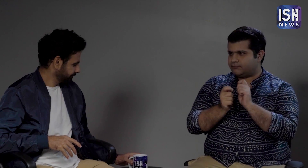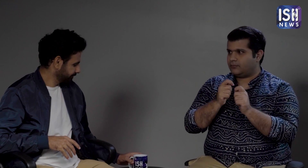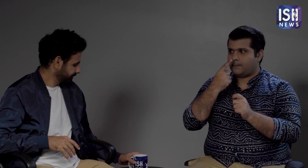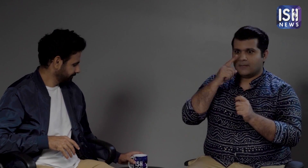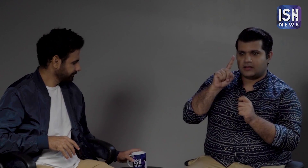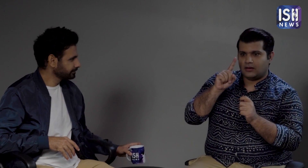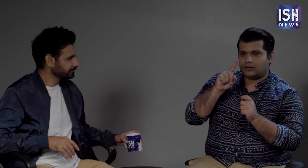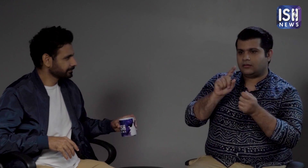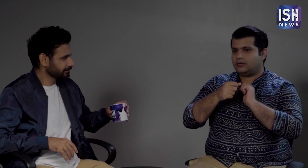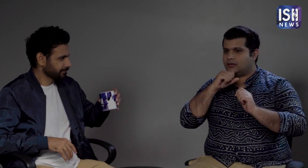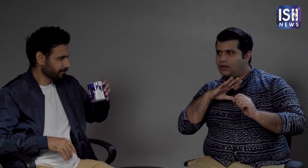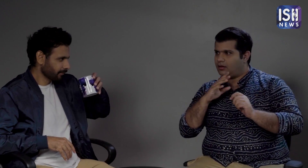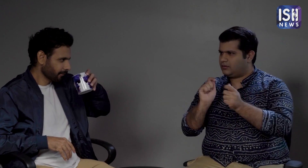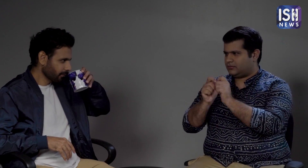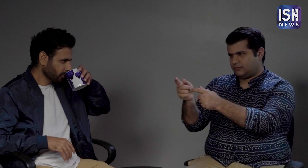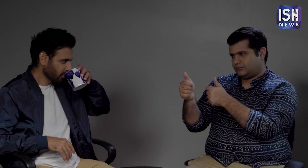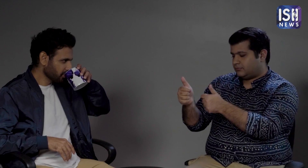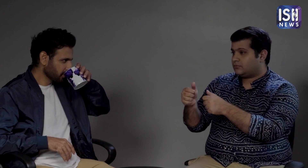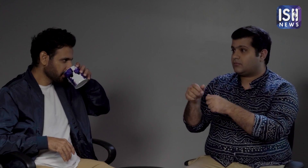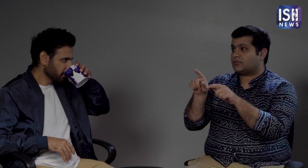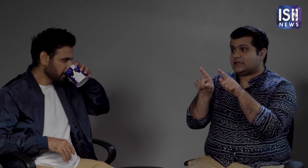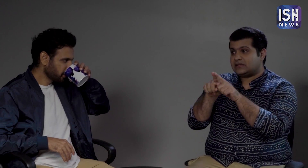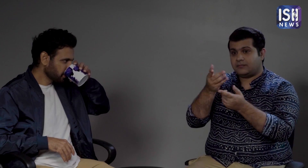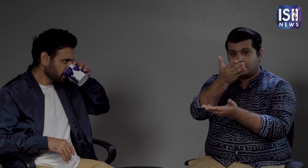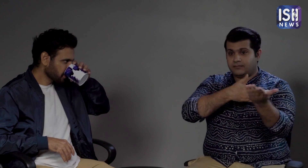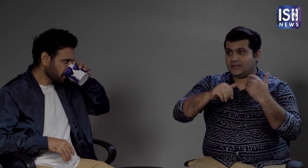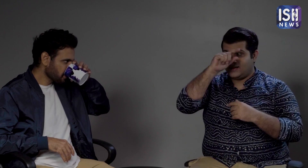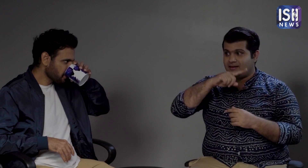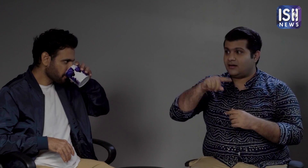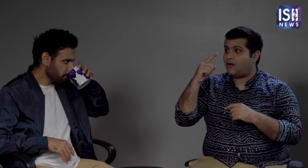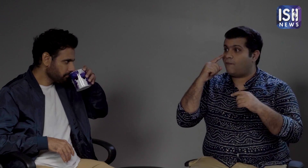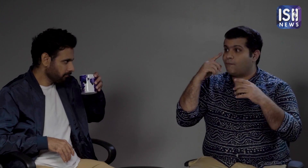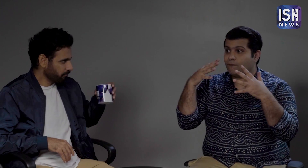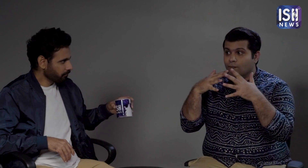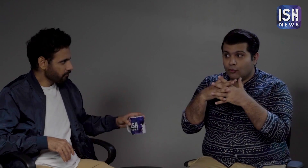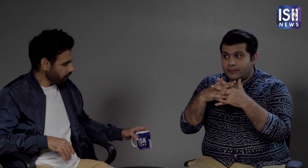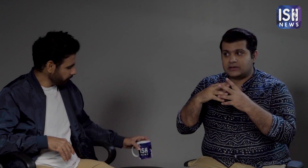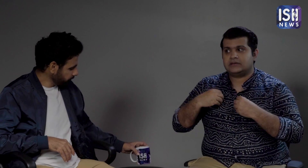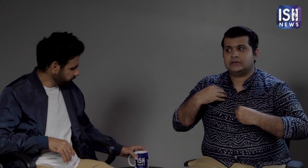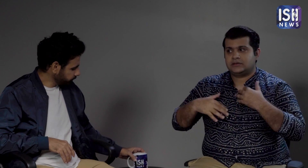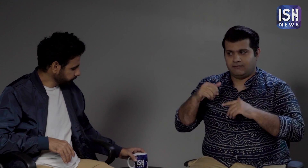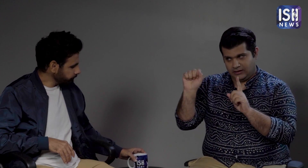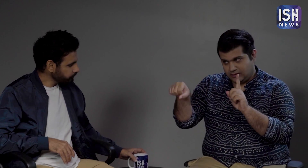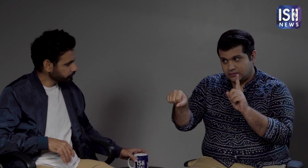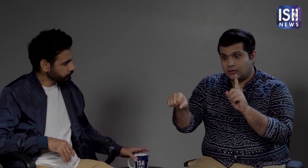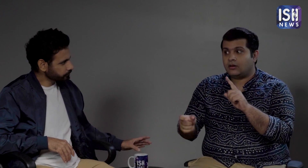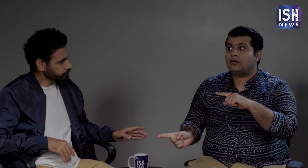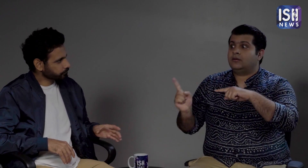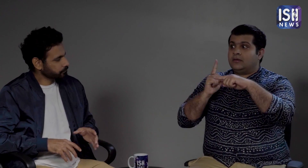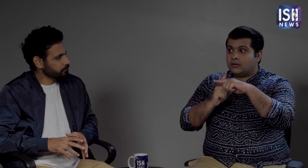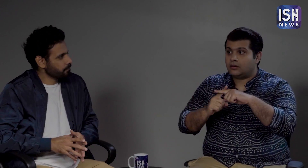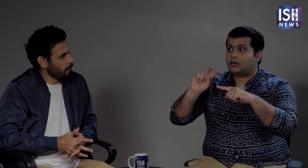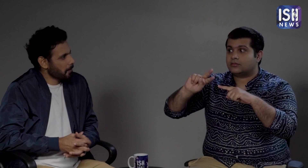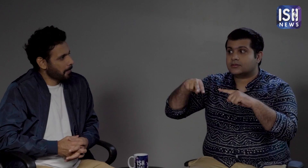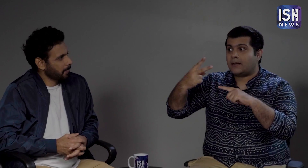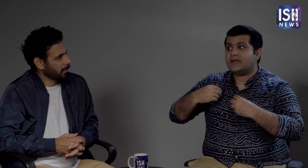आप वुमेन एक्ट्रेस है, करेक्ट? आप कभी माँ का रोल करते हैं, कभी यंगस्टर. अभी इंडिया में इतनी सारी लड़कियाँ हैं,